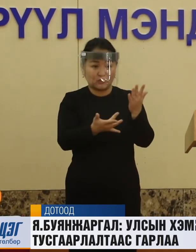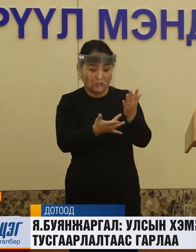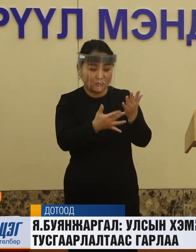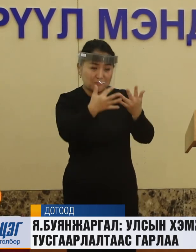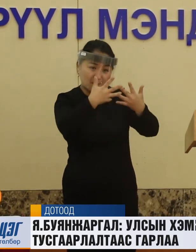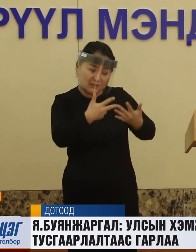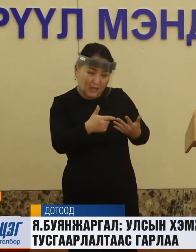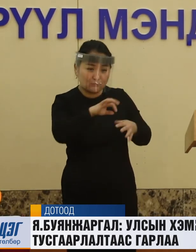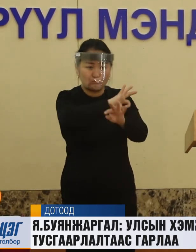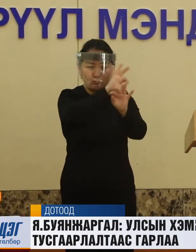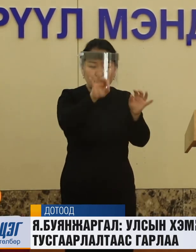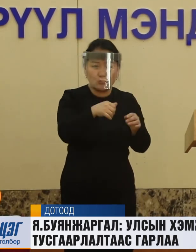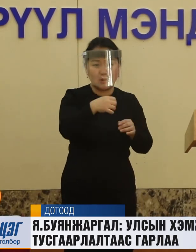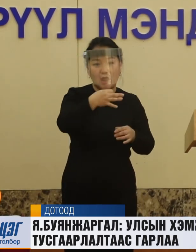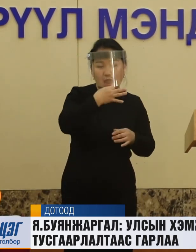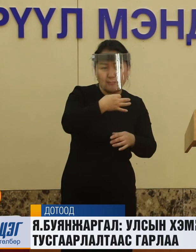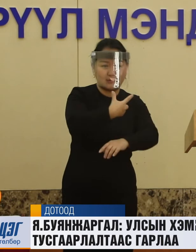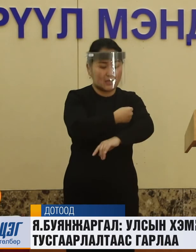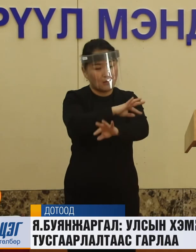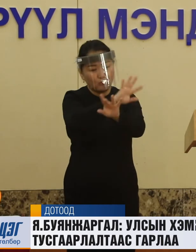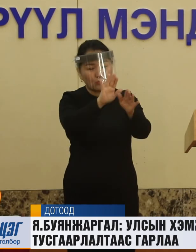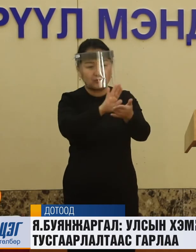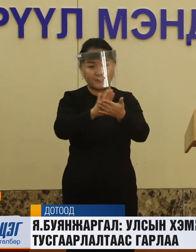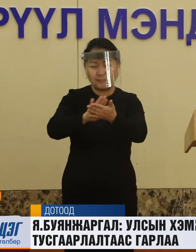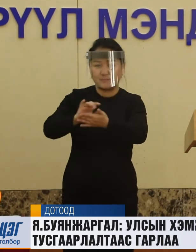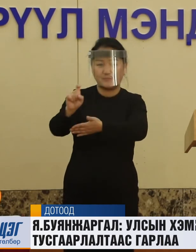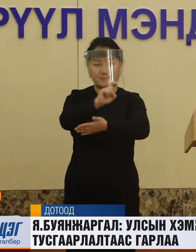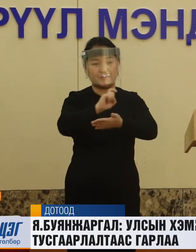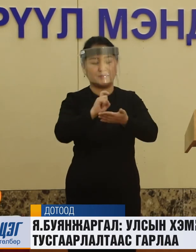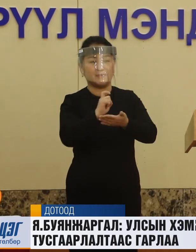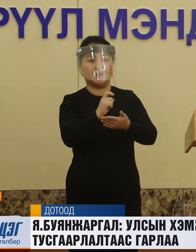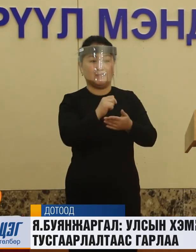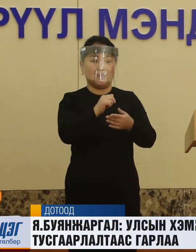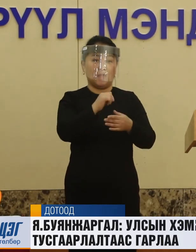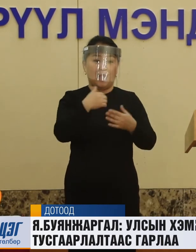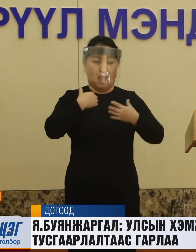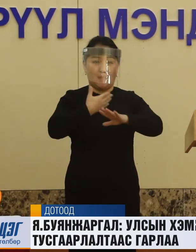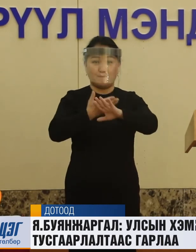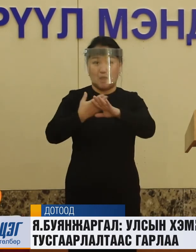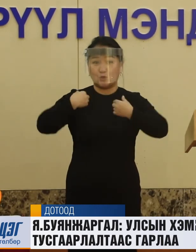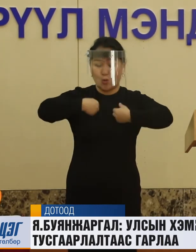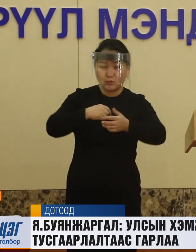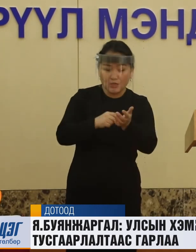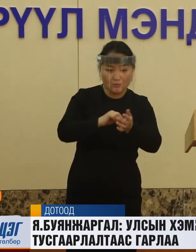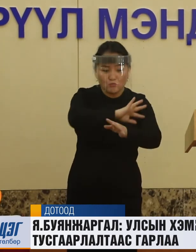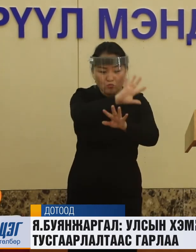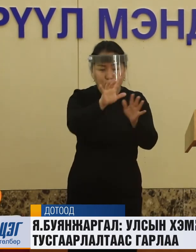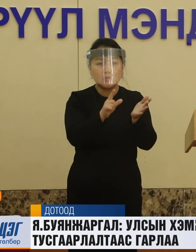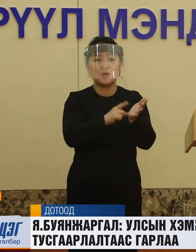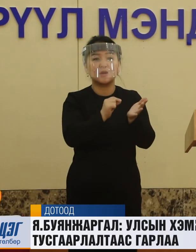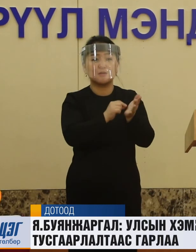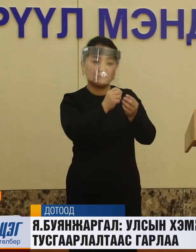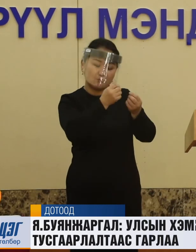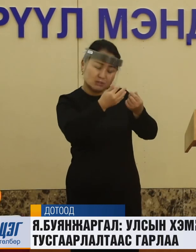нэг шаардлагатай ийм эмнэлгийн хэрэгсэл ариутгал халдвар гүтгэлийн уусмал хамгаалалт хувц хэрэгсэл тоног төхөөрөмжүүдийг